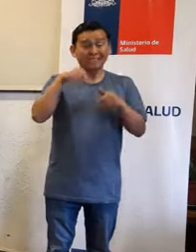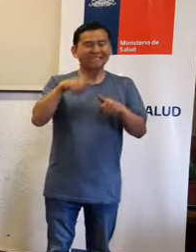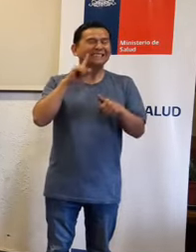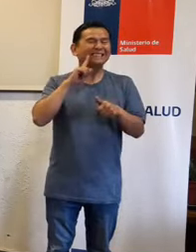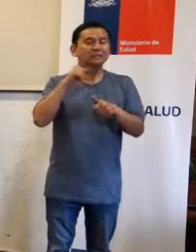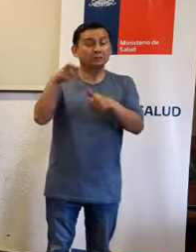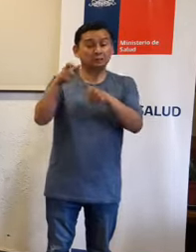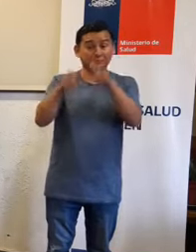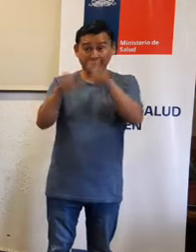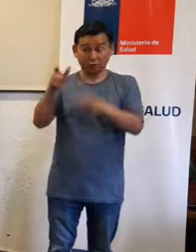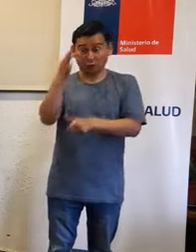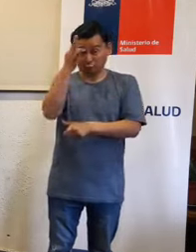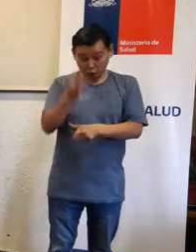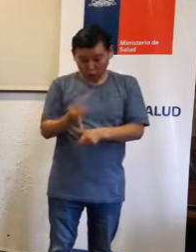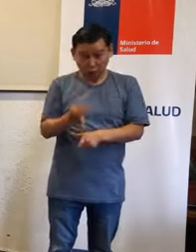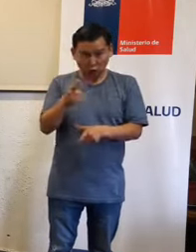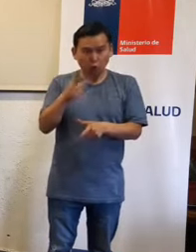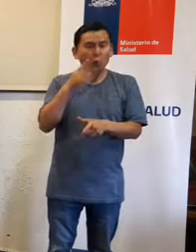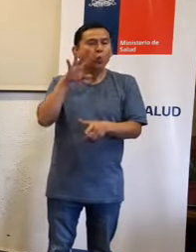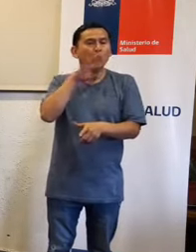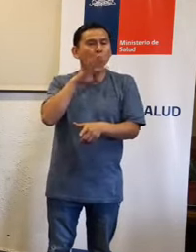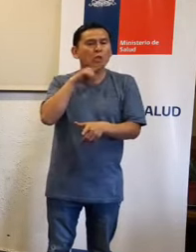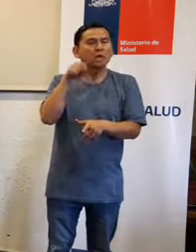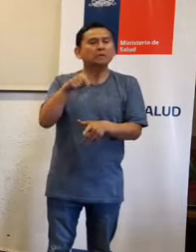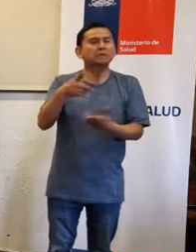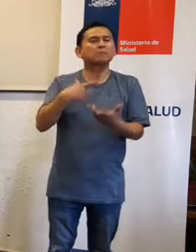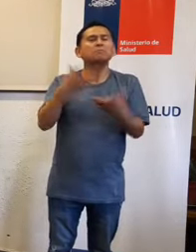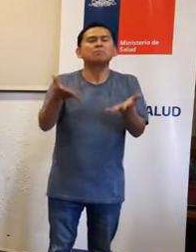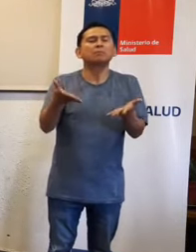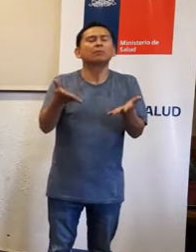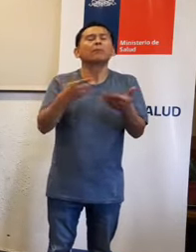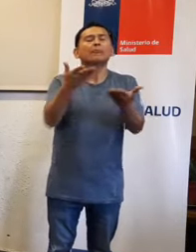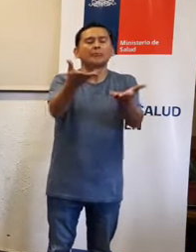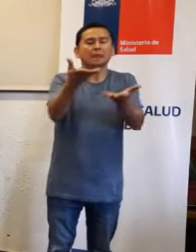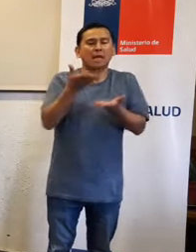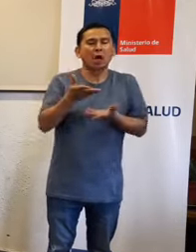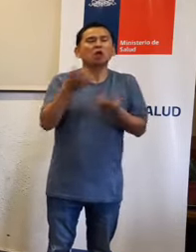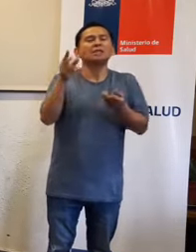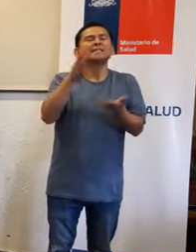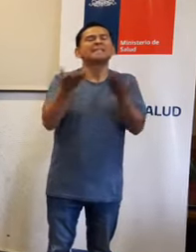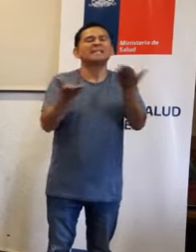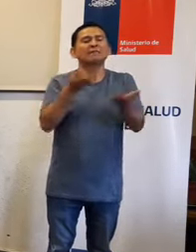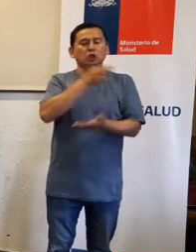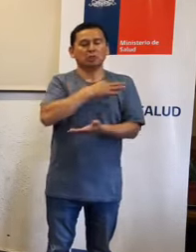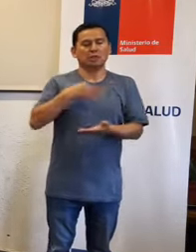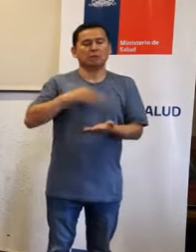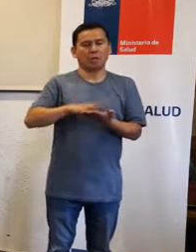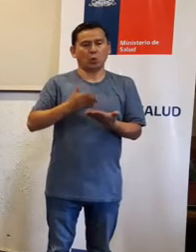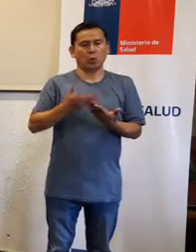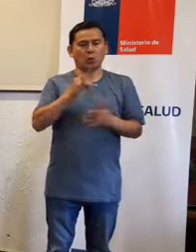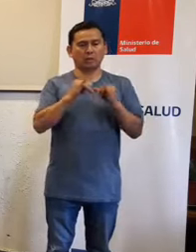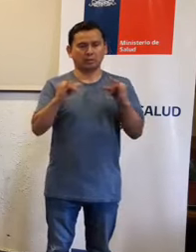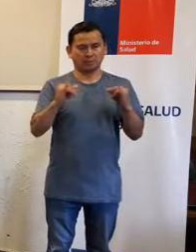usando nuestra gente nuestros funcionarios de salud son los insumos entregados por el servicio y por la Ceremi de Salud de Aysén